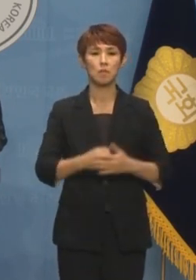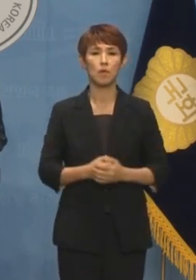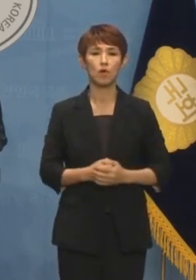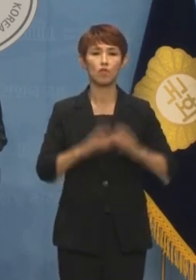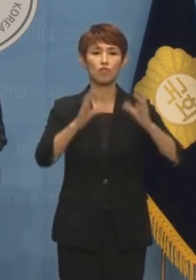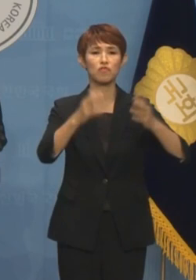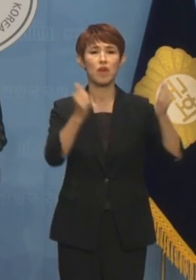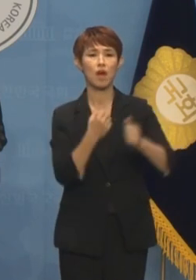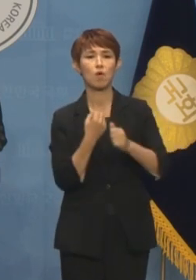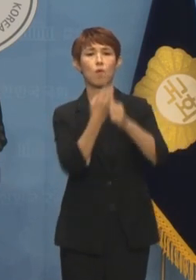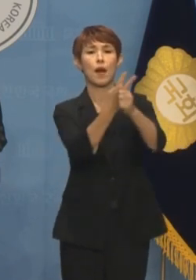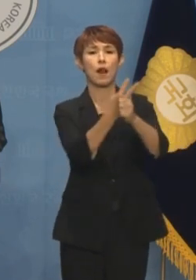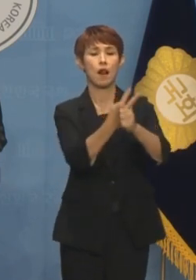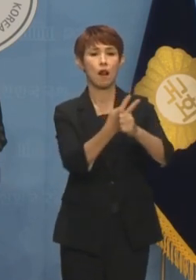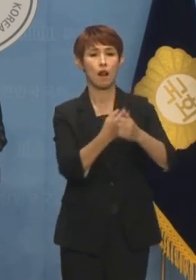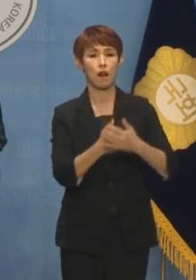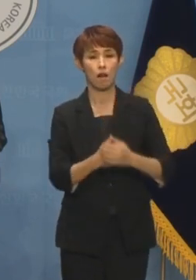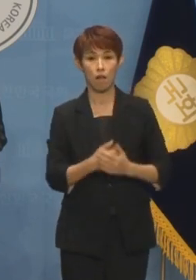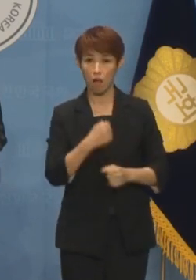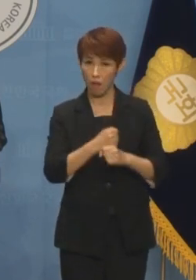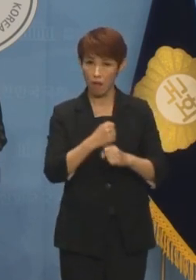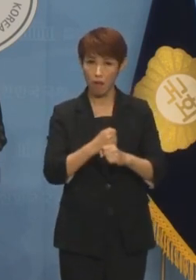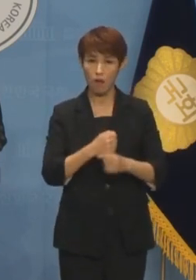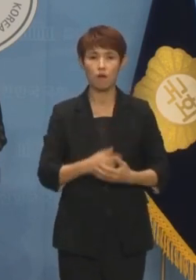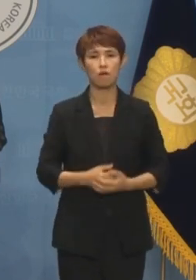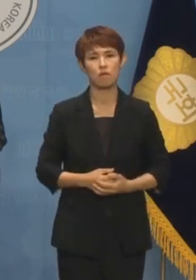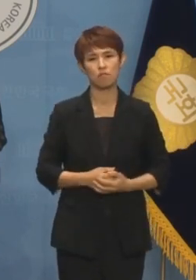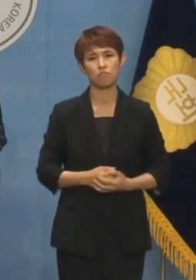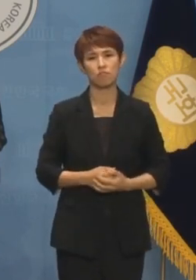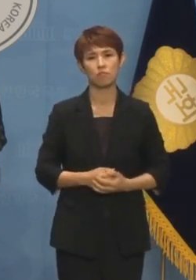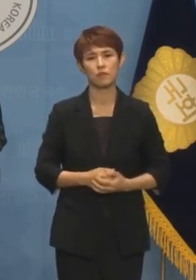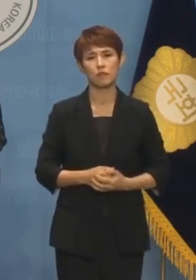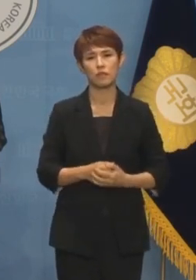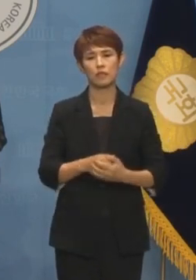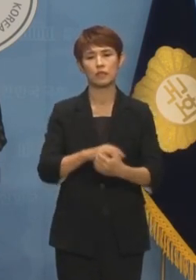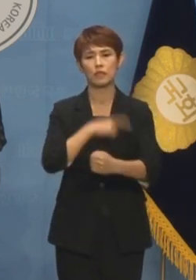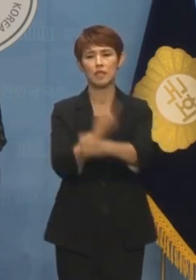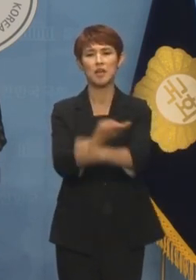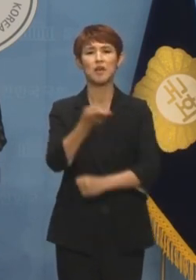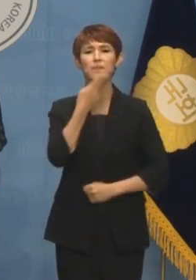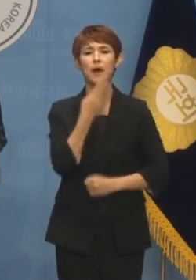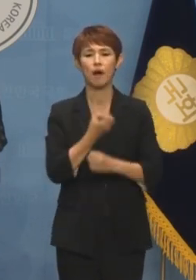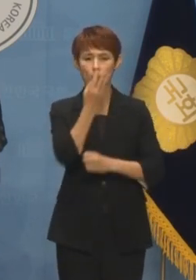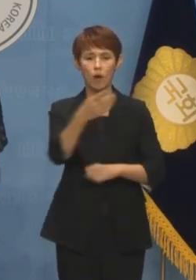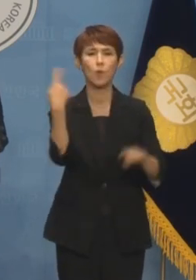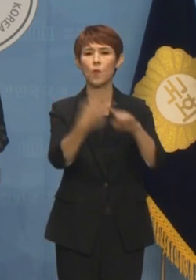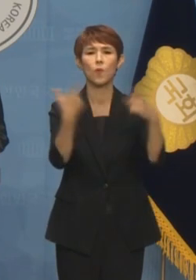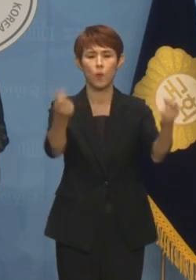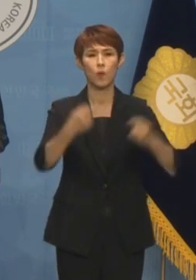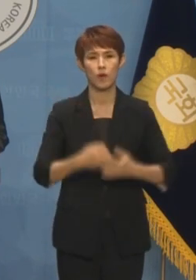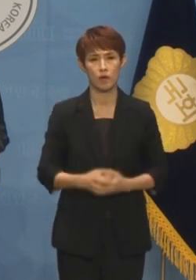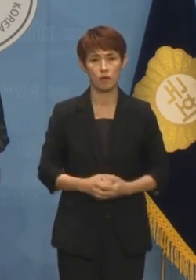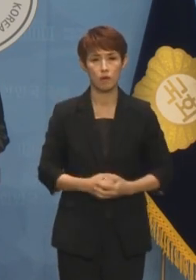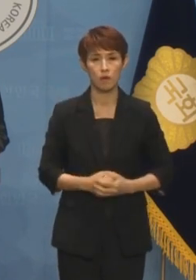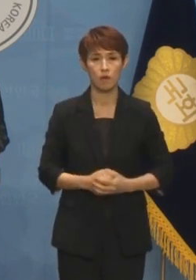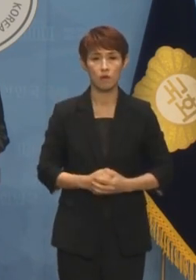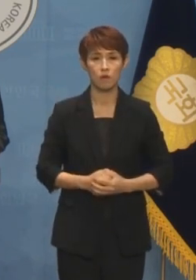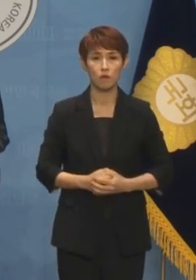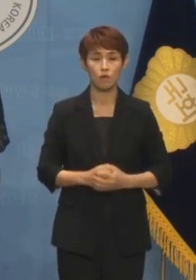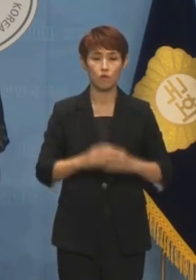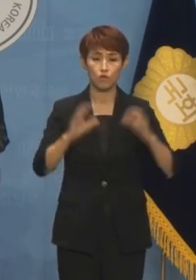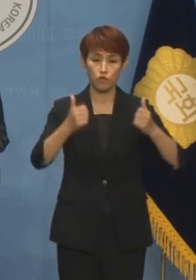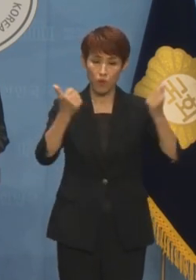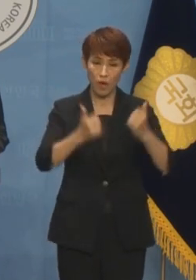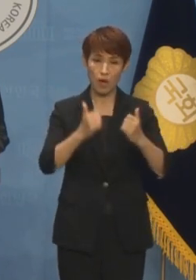국회 고발 요청을 하는 것은 본인들의 무능을 자백하는 꼴입니다. 국회에서의